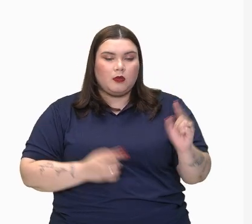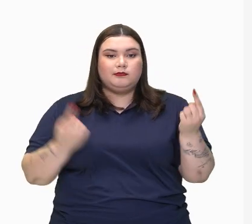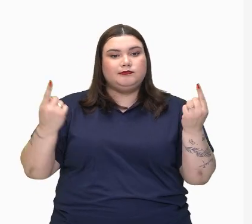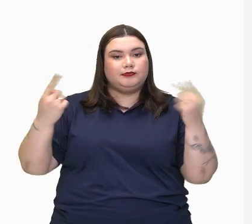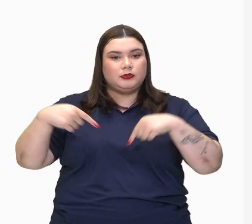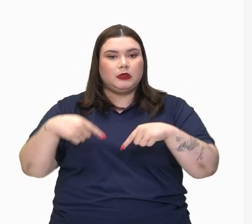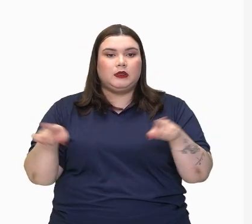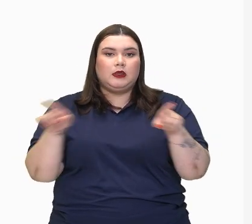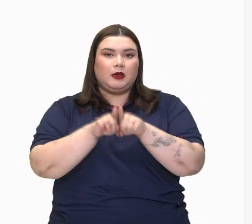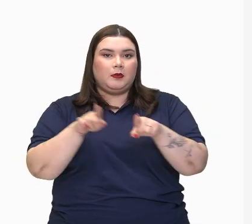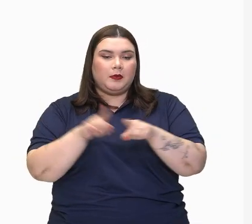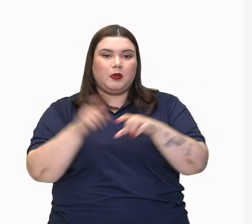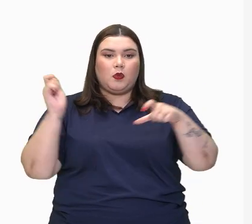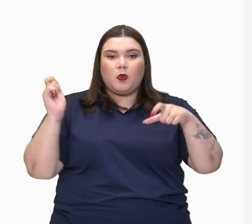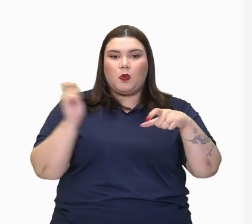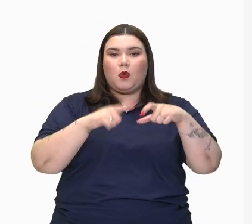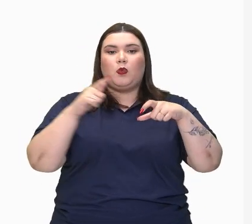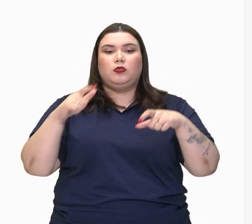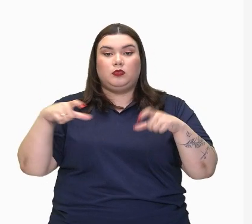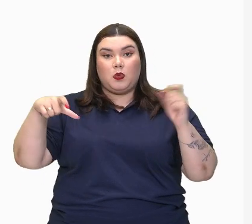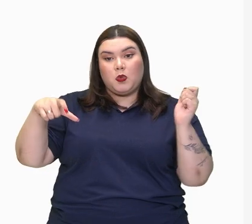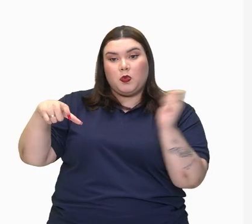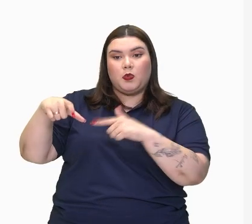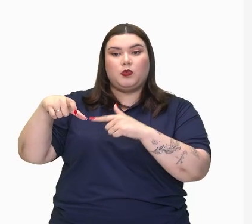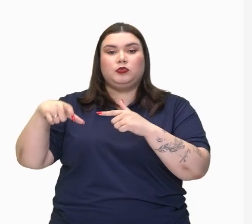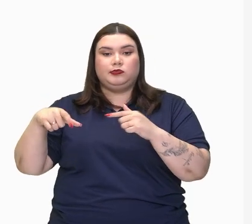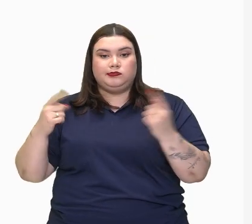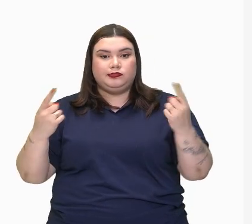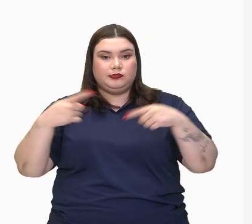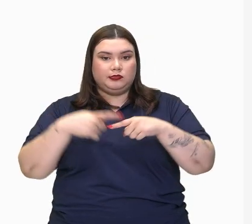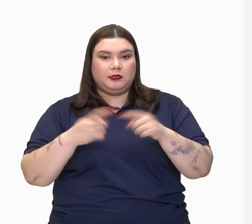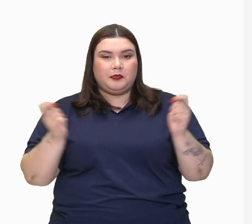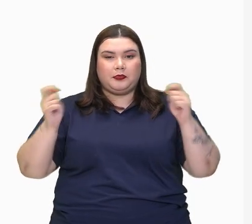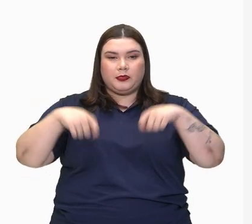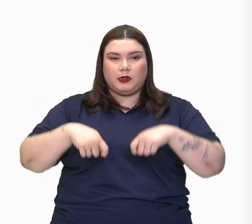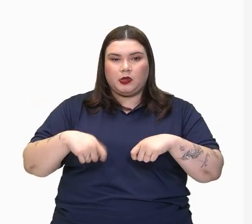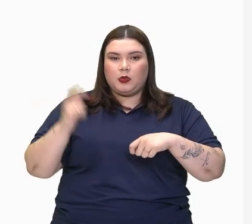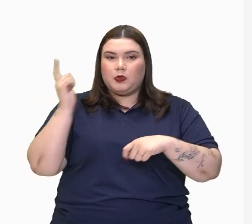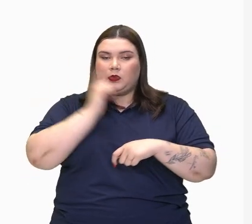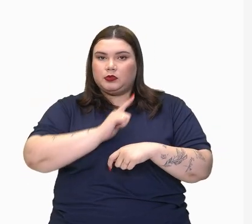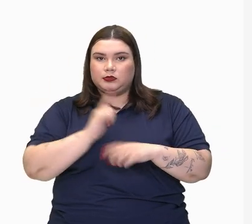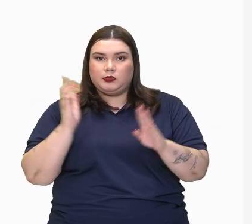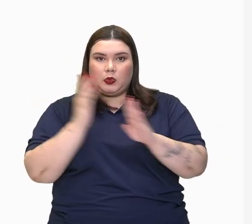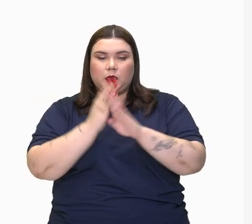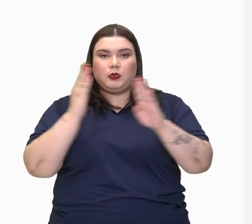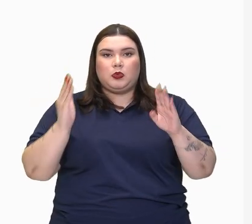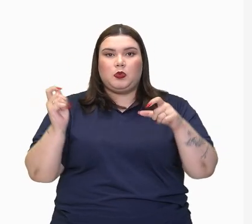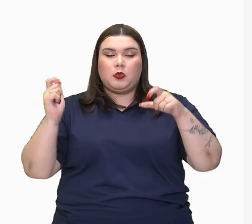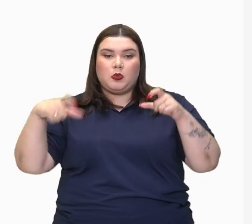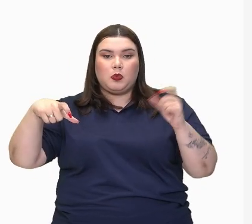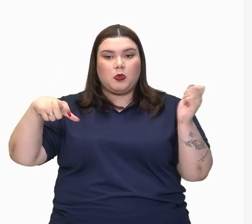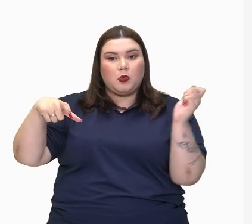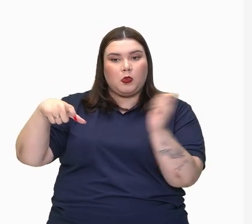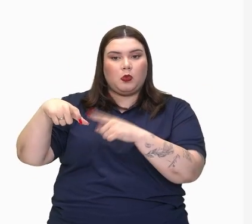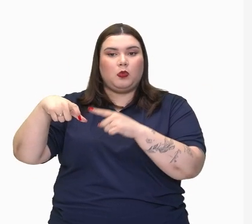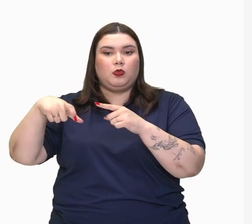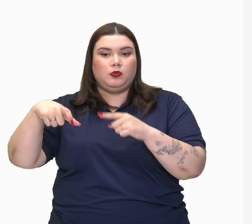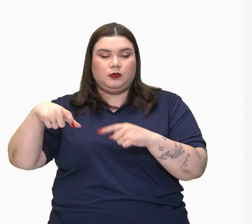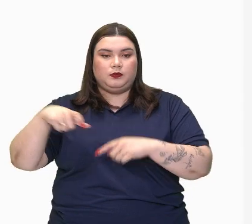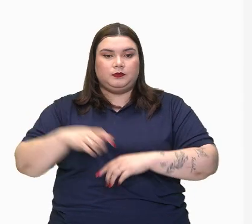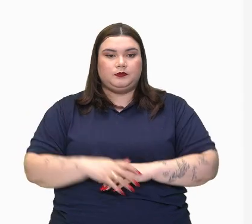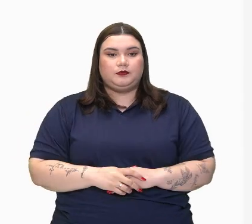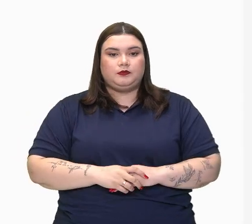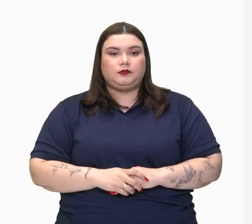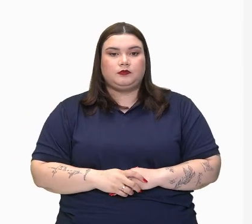e empatou ainda no primeiro tempo, após um cruzamento preciso que encontrou o atacante para o gol de